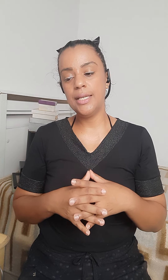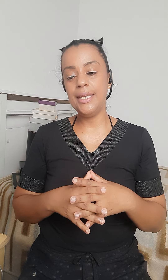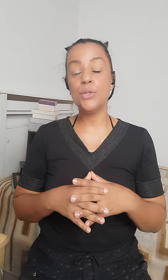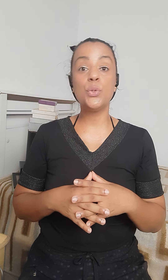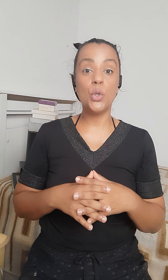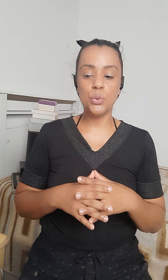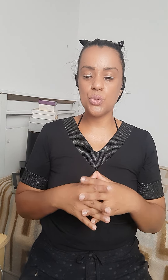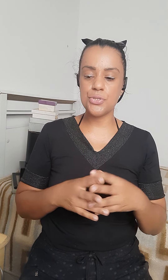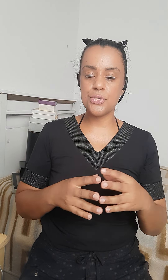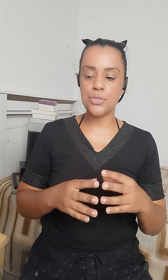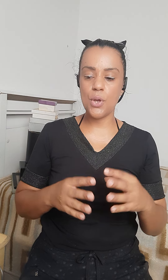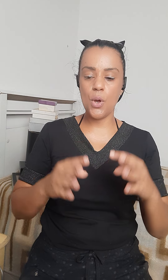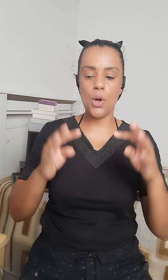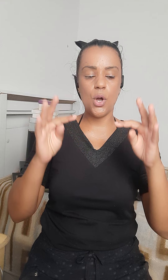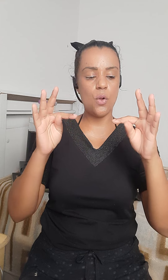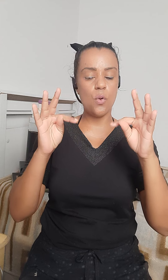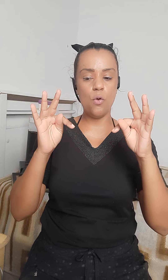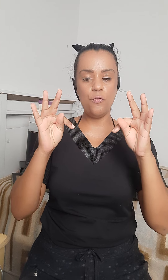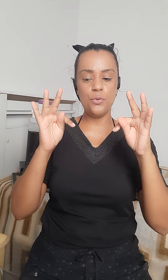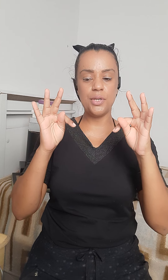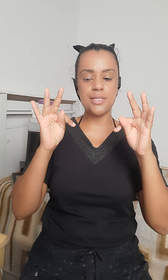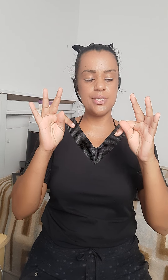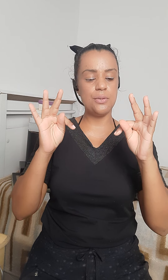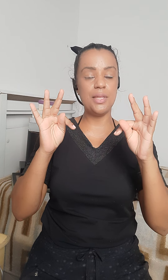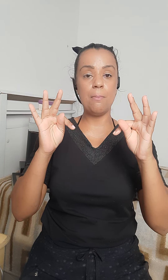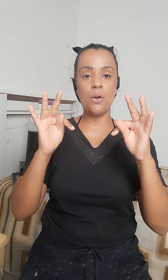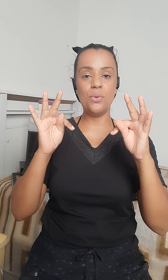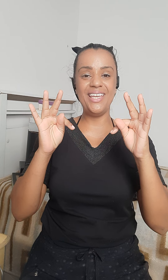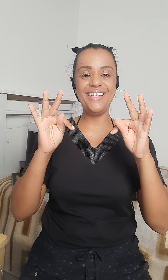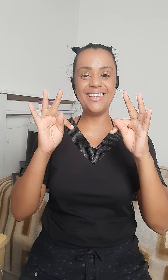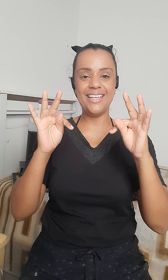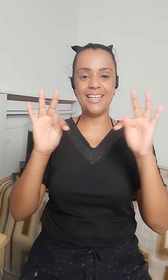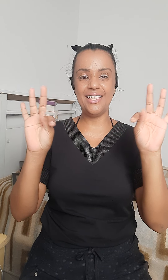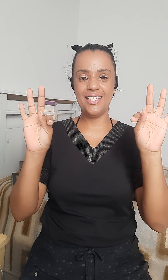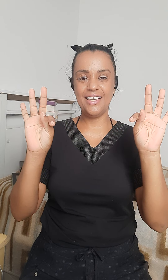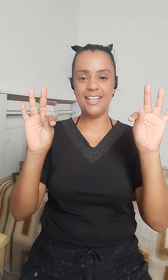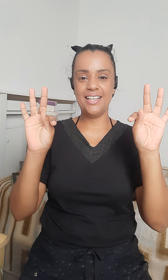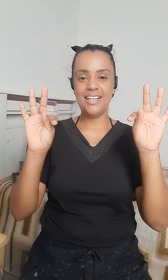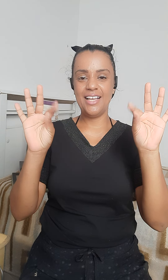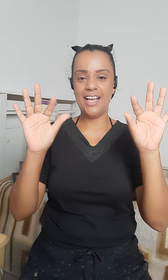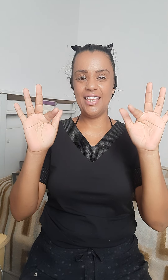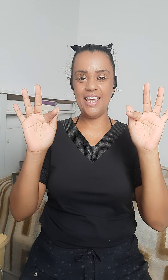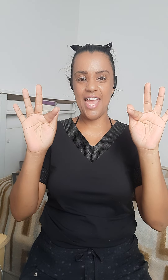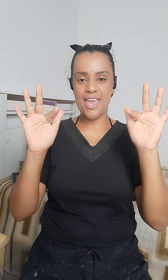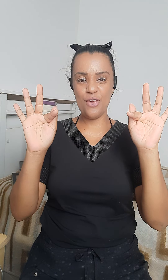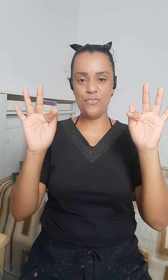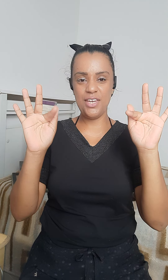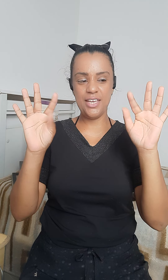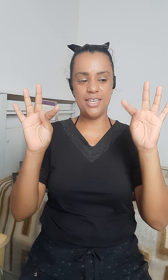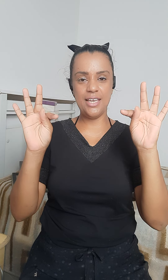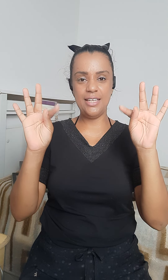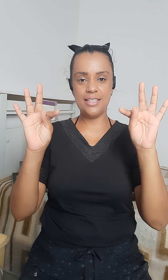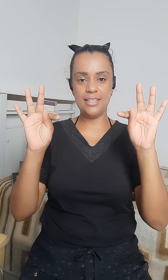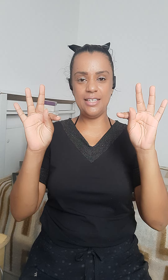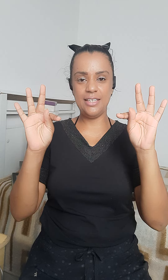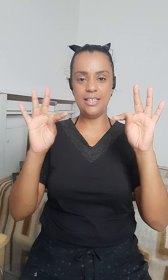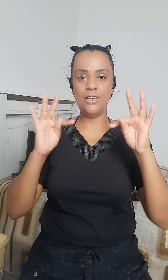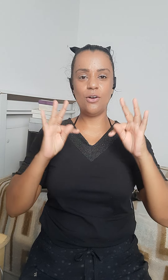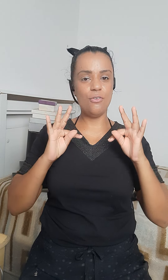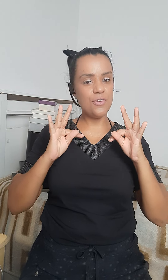e todos, ó, configuração da mão em T. Aqui é F, né? Aqui é a letra T. E ó, eu faço